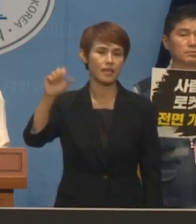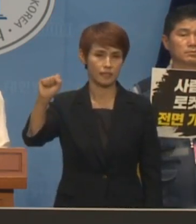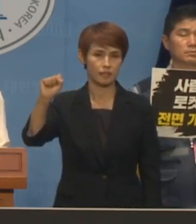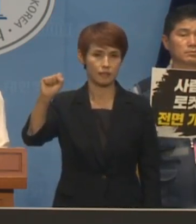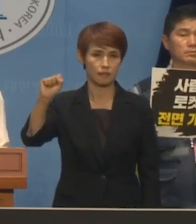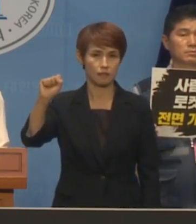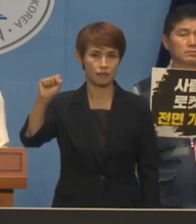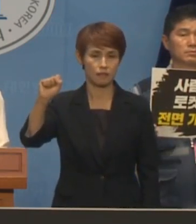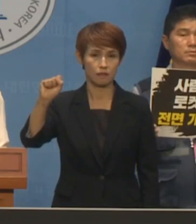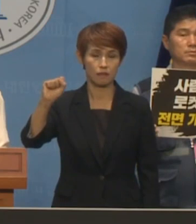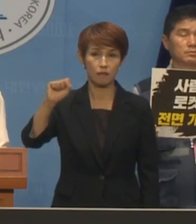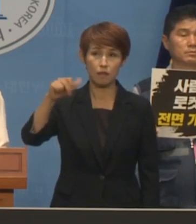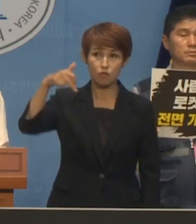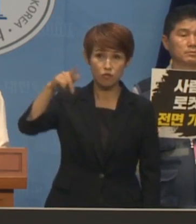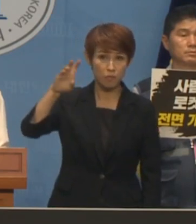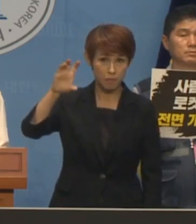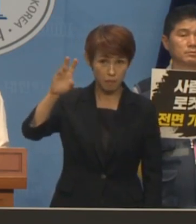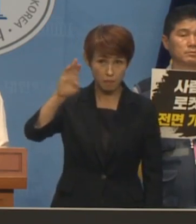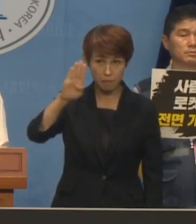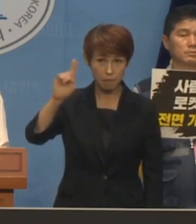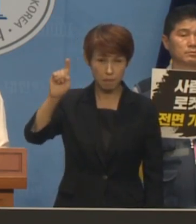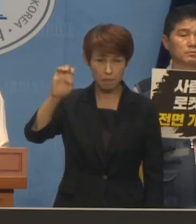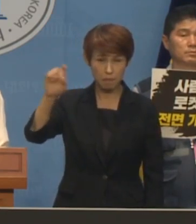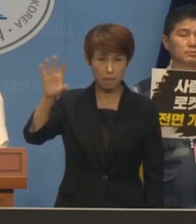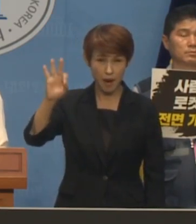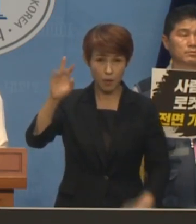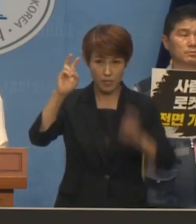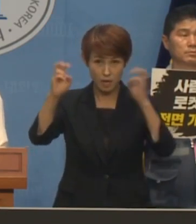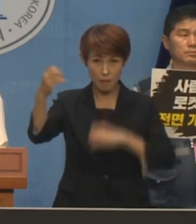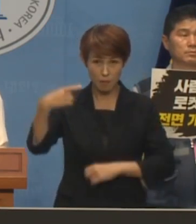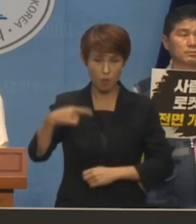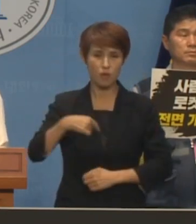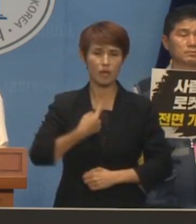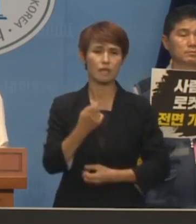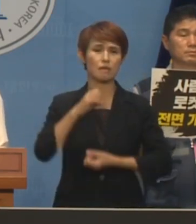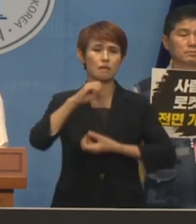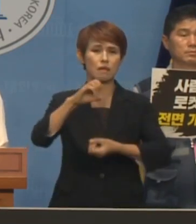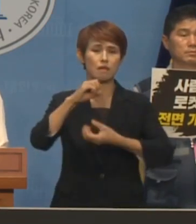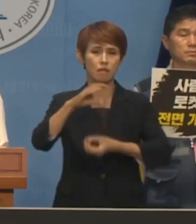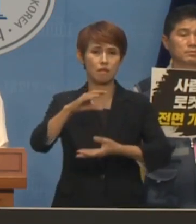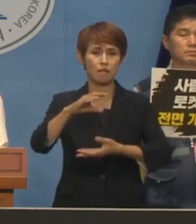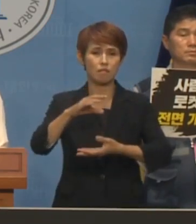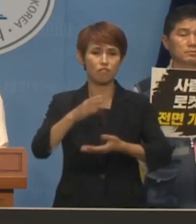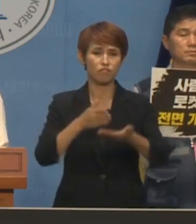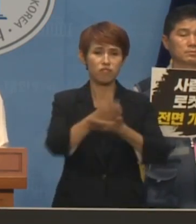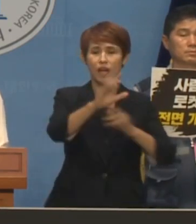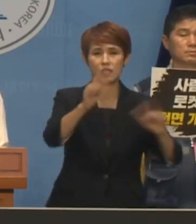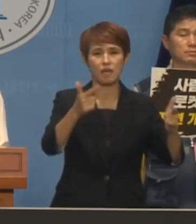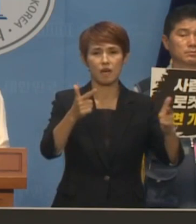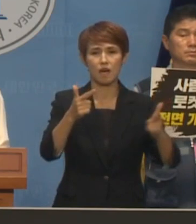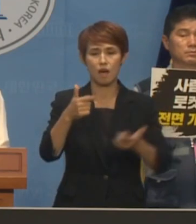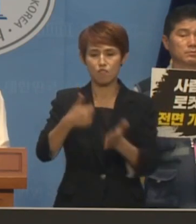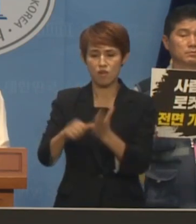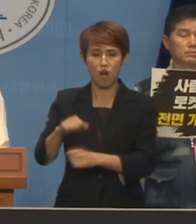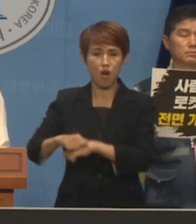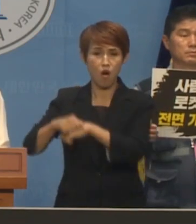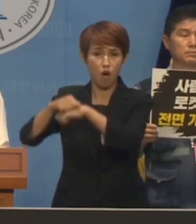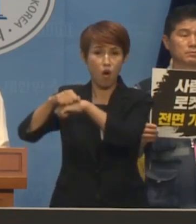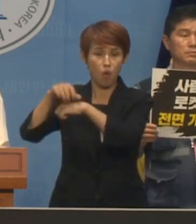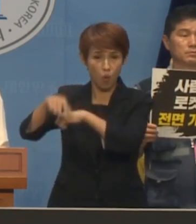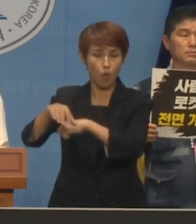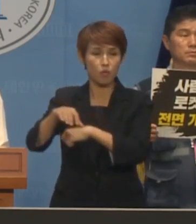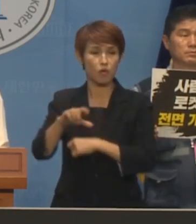자신 자신들은 택배 사업자가 아니다 물류 센터에 있는 자신의 물건을 배송하기 때문에 킥 서비스